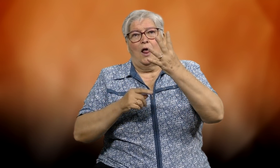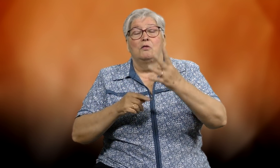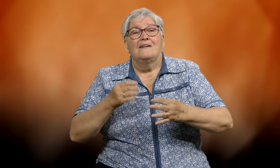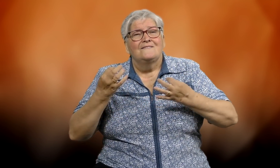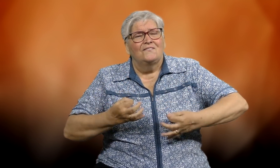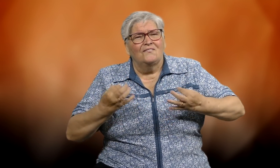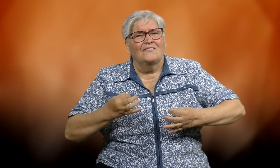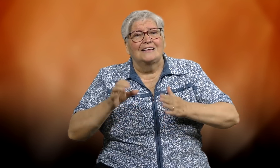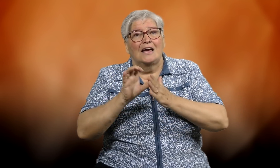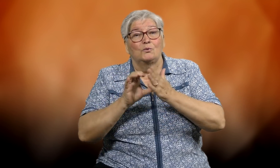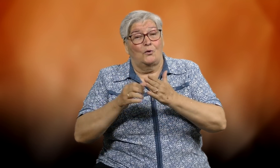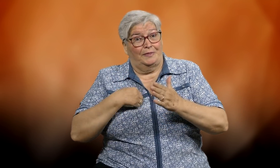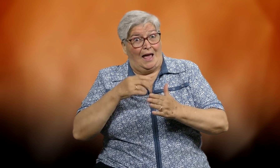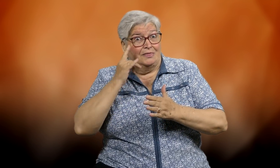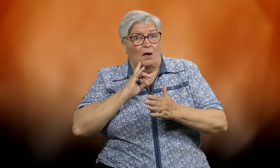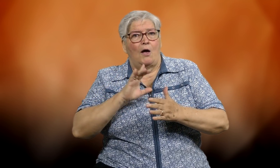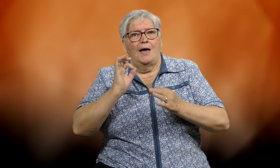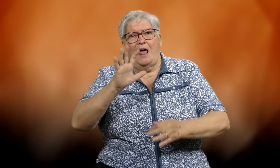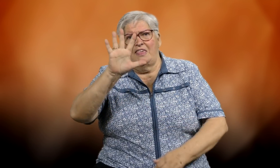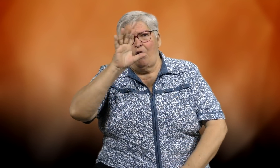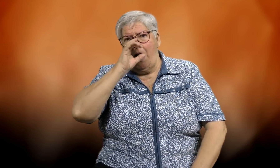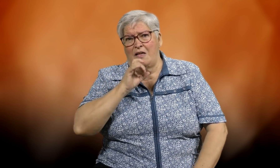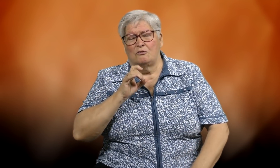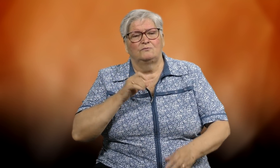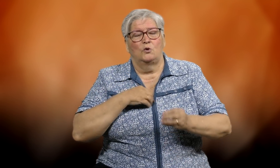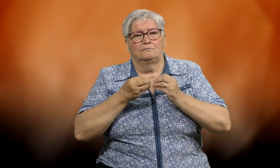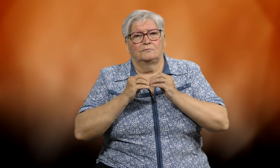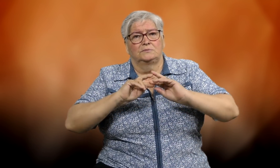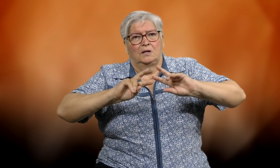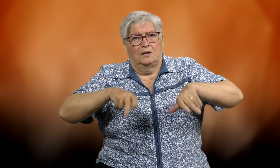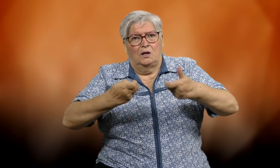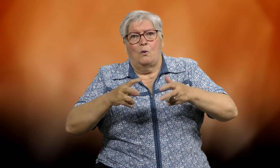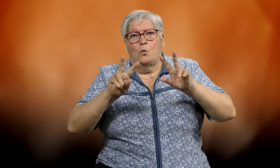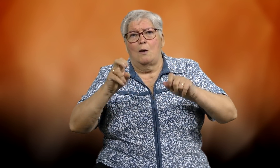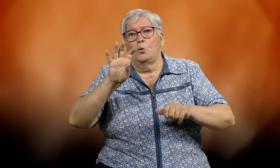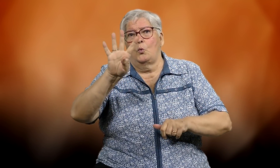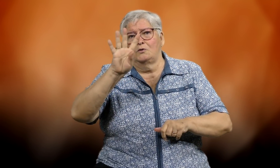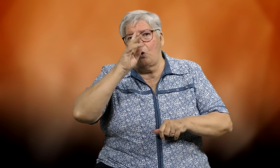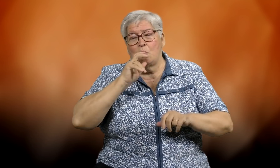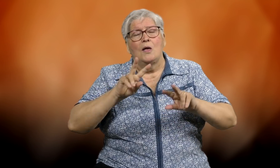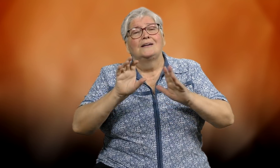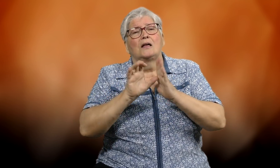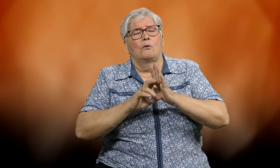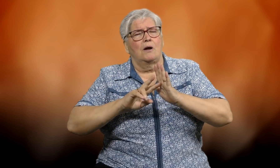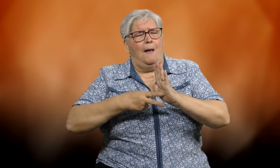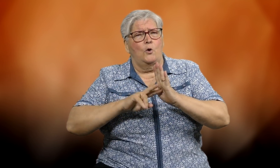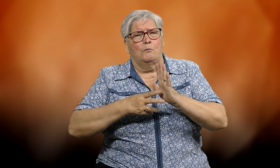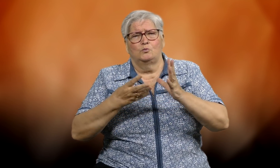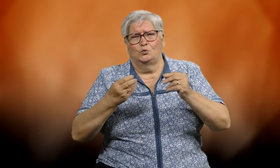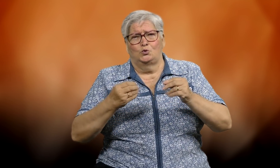resta dels 4 anys. En realitat, a l'Estatut Antic, la presidència tenia una vigència de 5 anys. Jo vaig reformar perquè en fossin